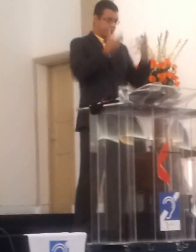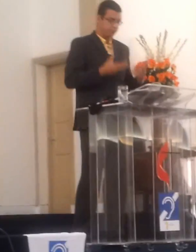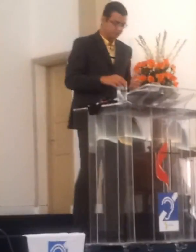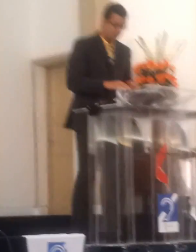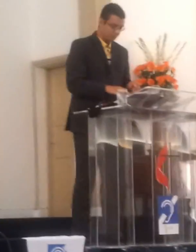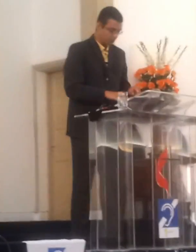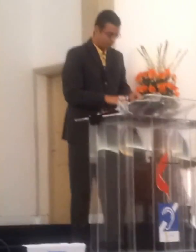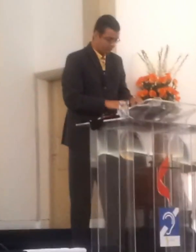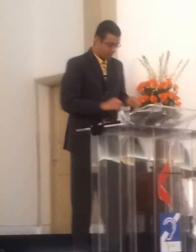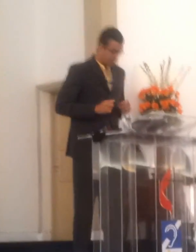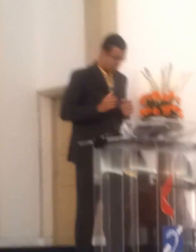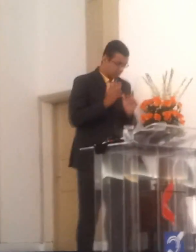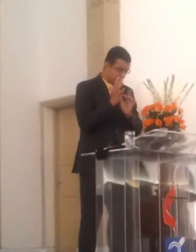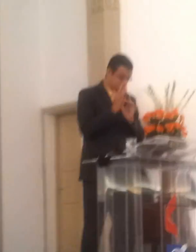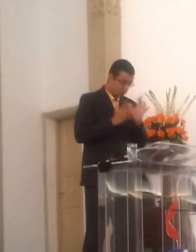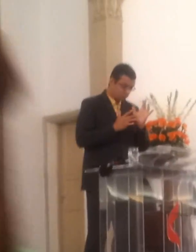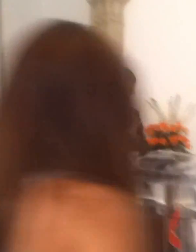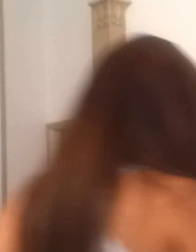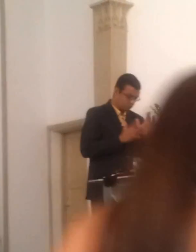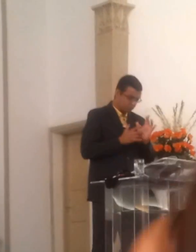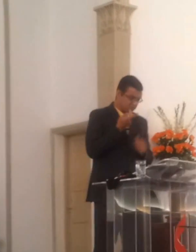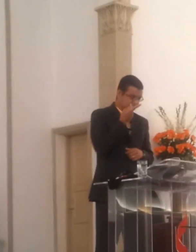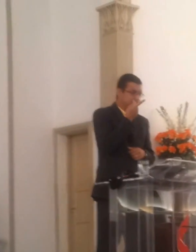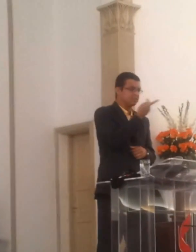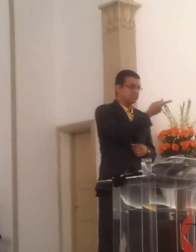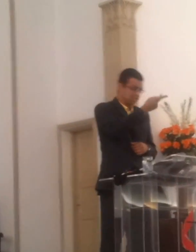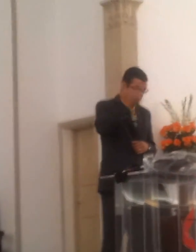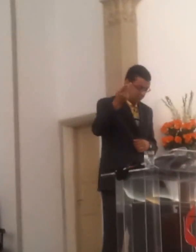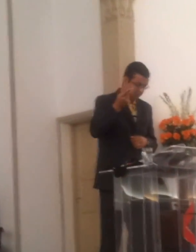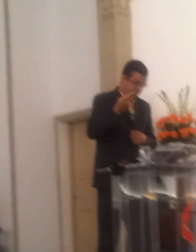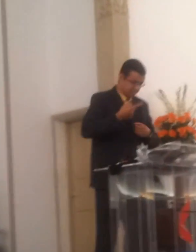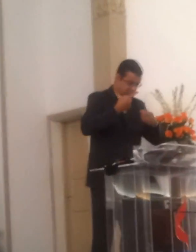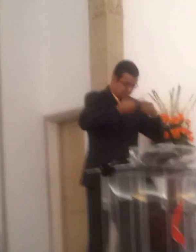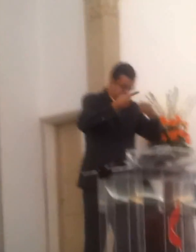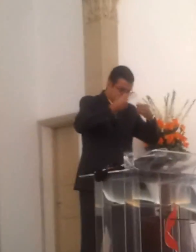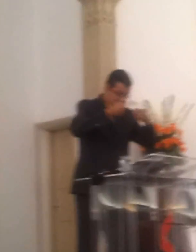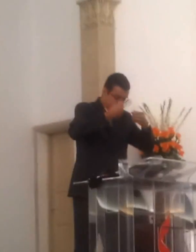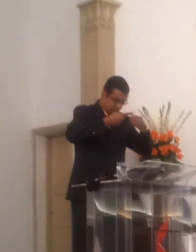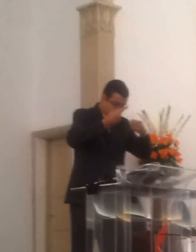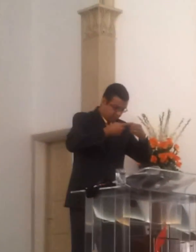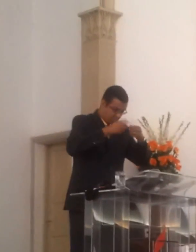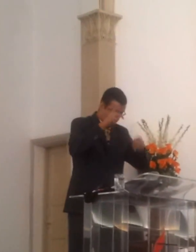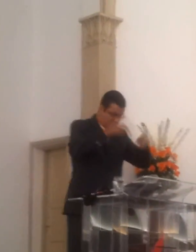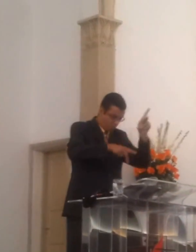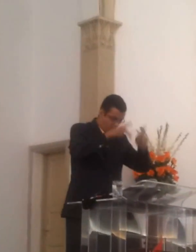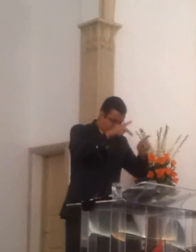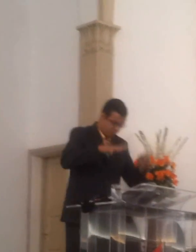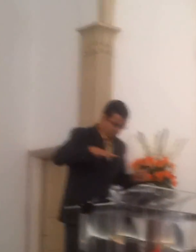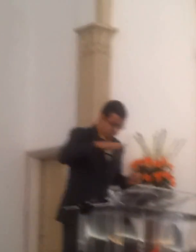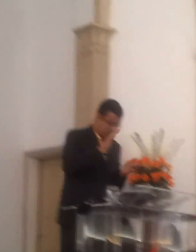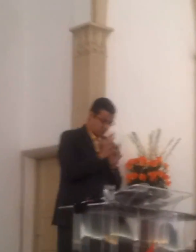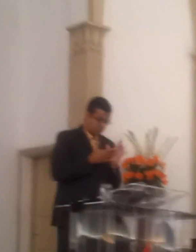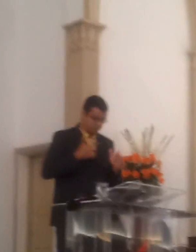Todos acharam? Então vamos ler aqui. Jesus foi visitar então uma cidade. Junto com